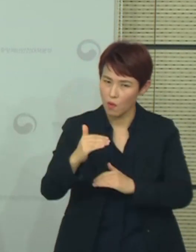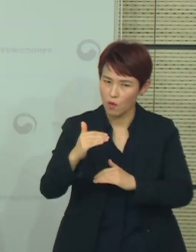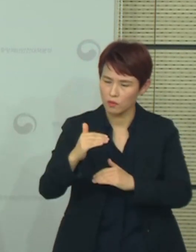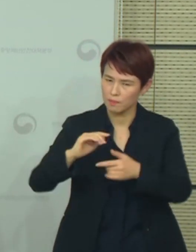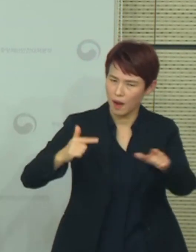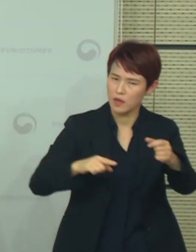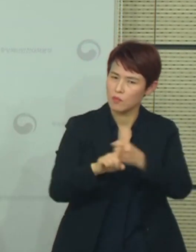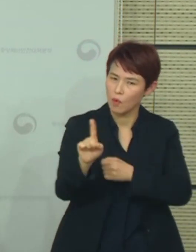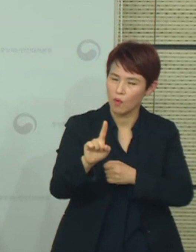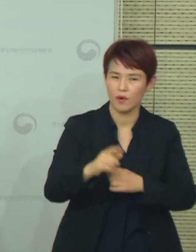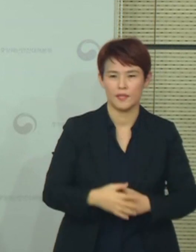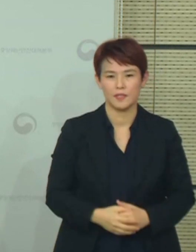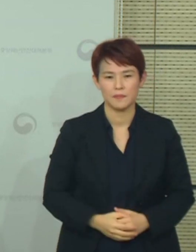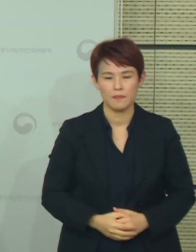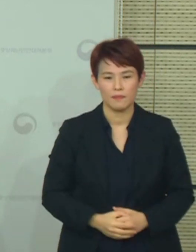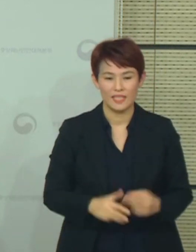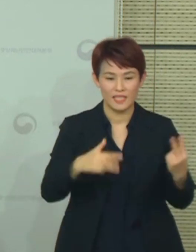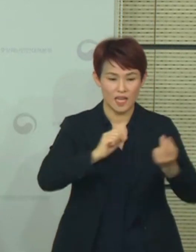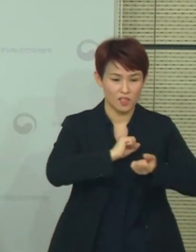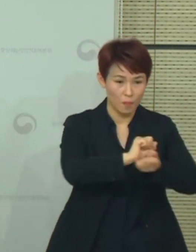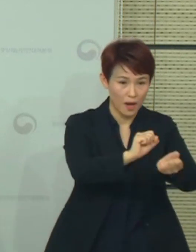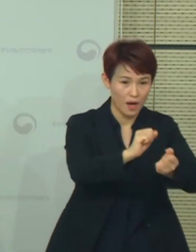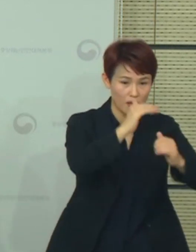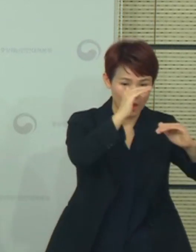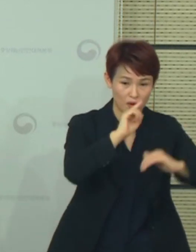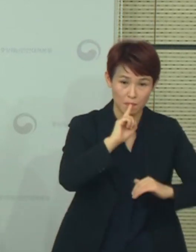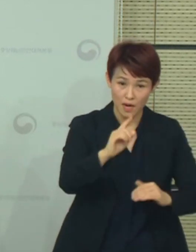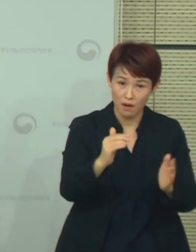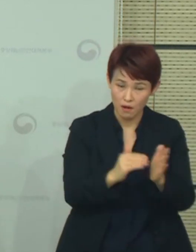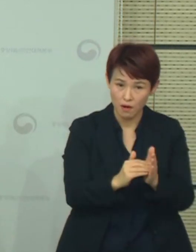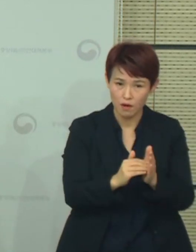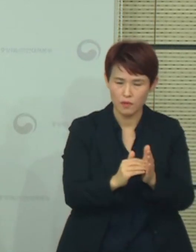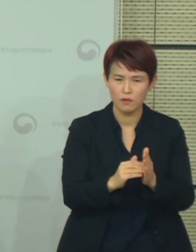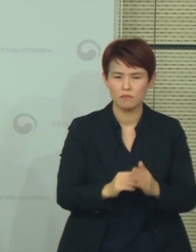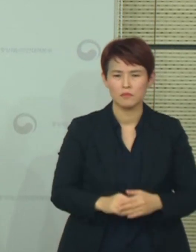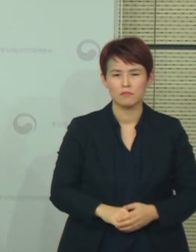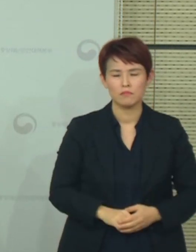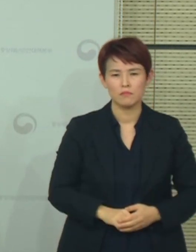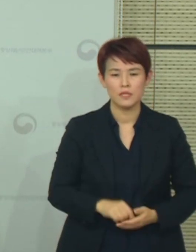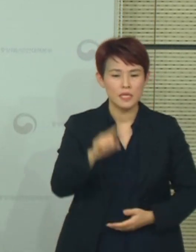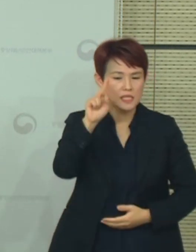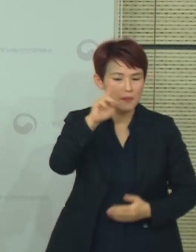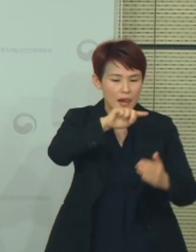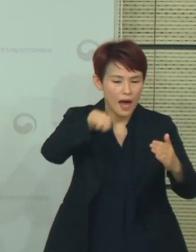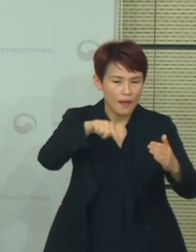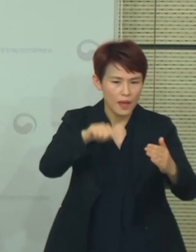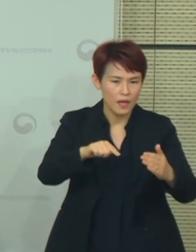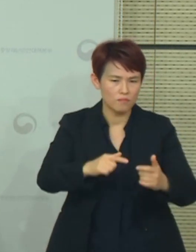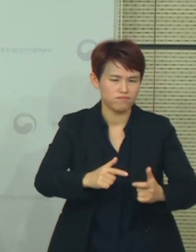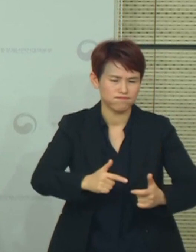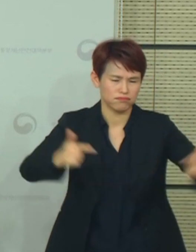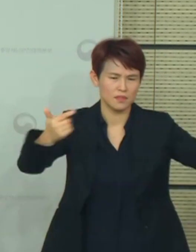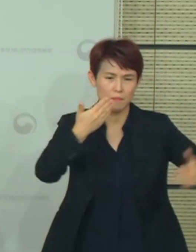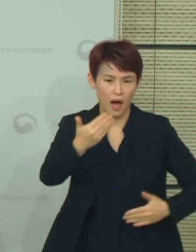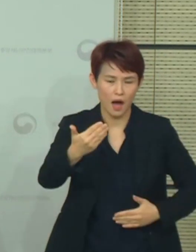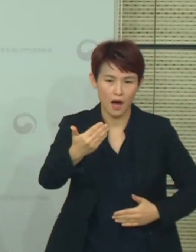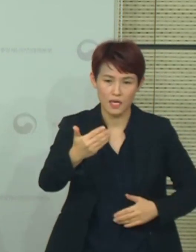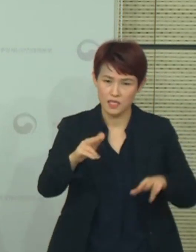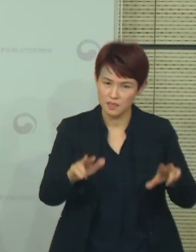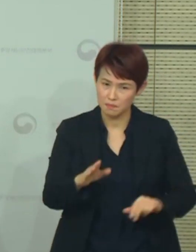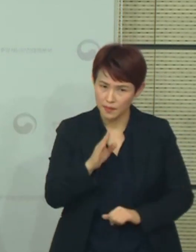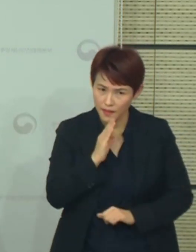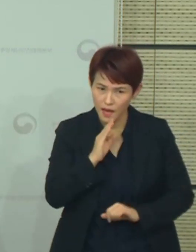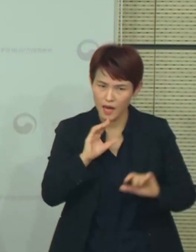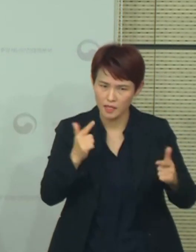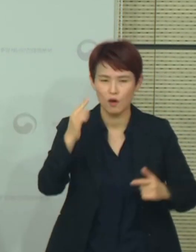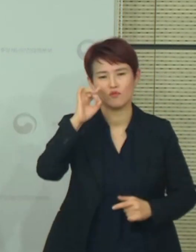2차 전파를 가정하시긴 하셨지만 23일 당시에 2-3일 이내 최고조라는 정부 전망이 지금도 유효한 것인지